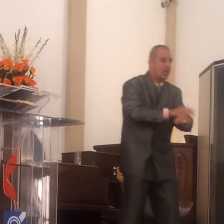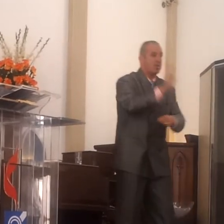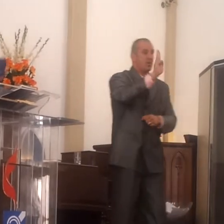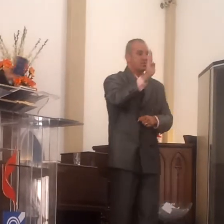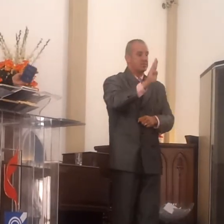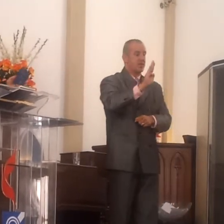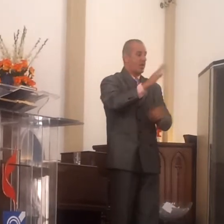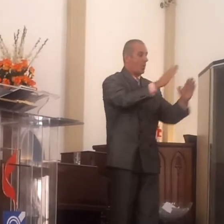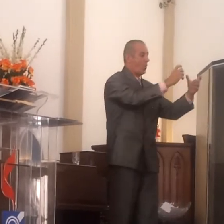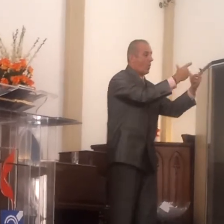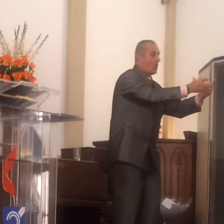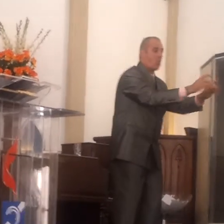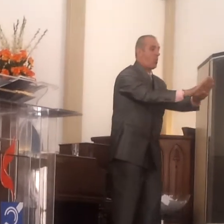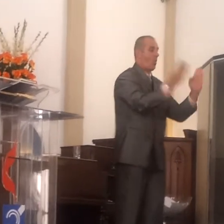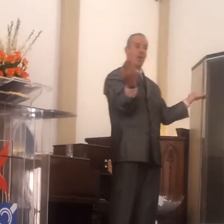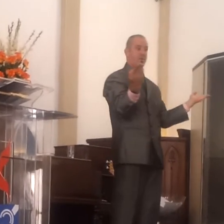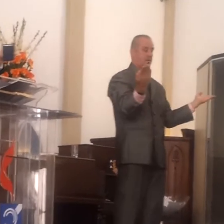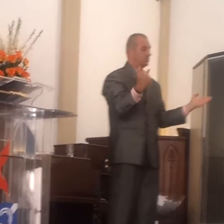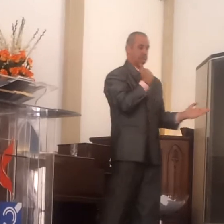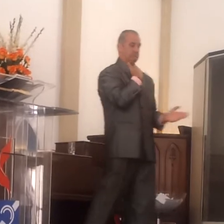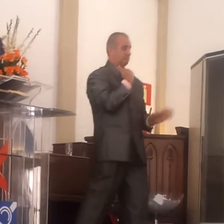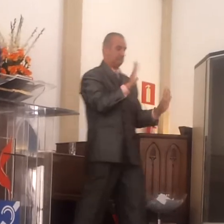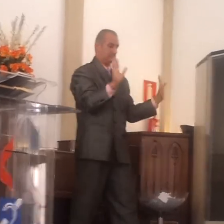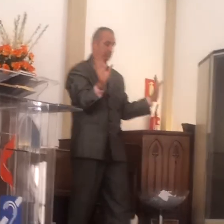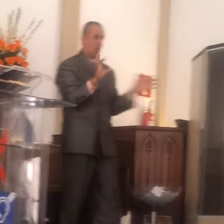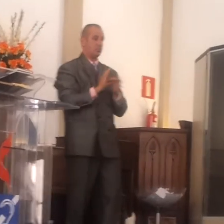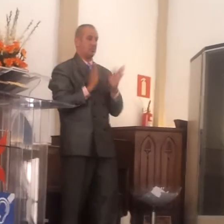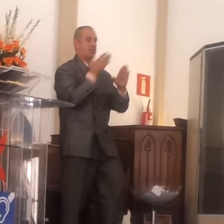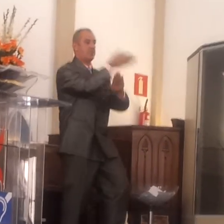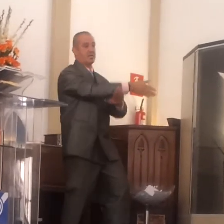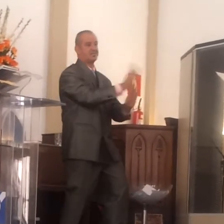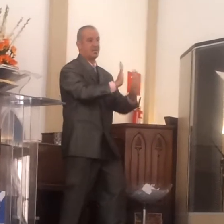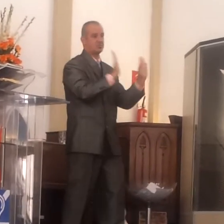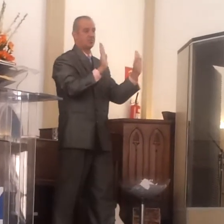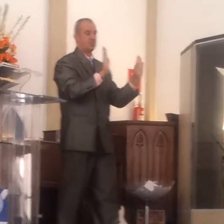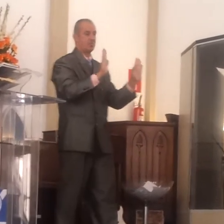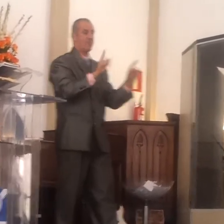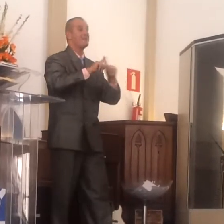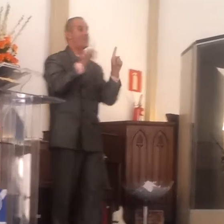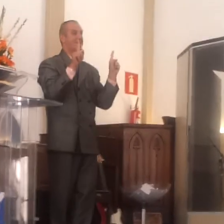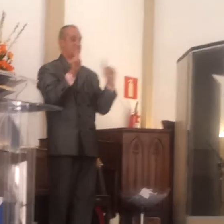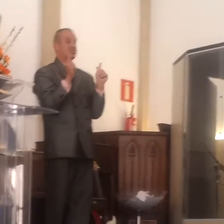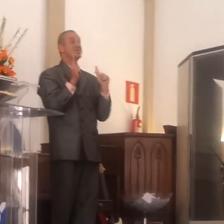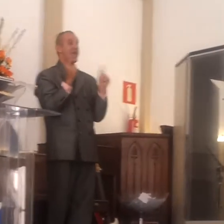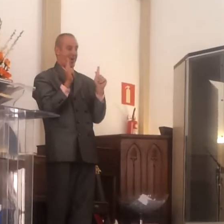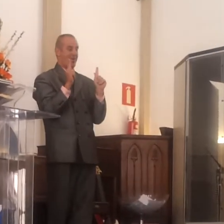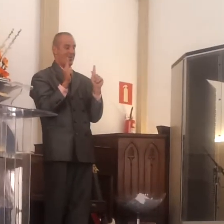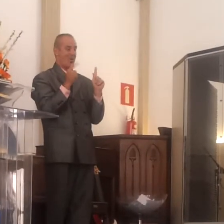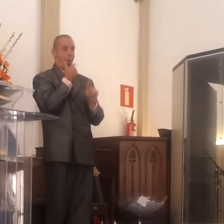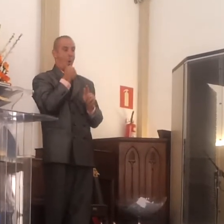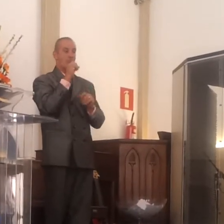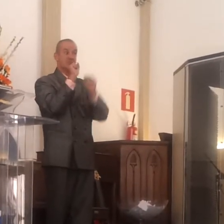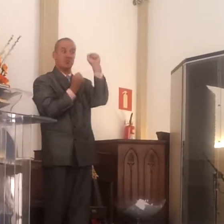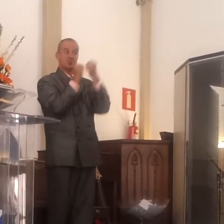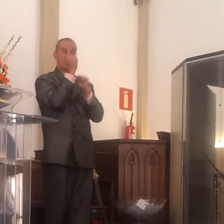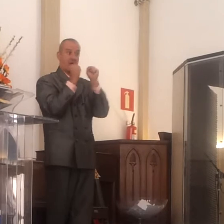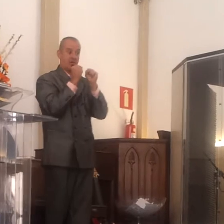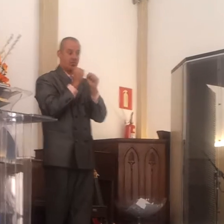batistas, evangélico particular, nós não vamos ter acesso. Mas como homens de negócio